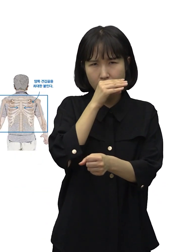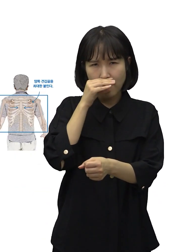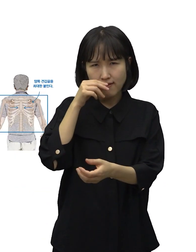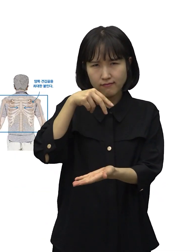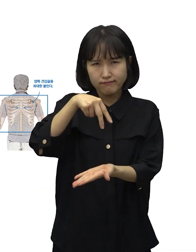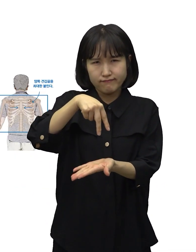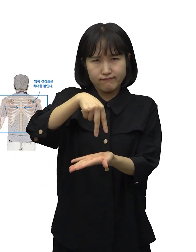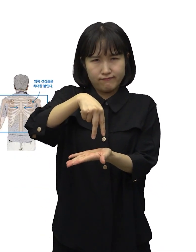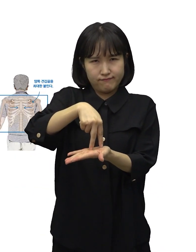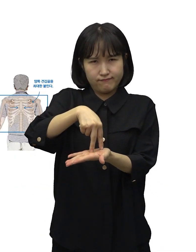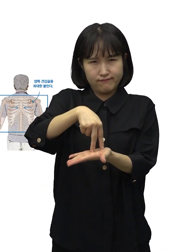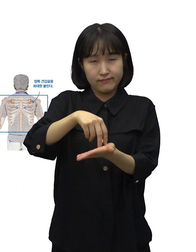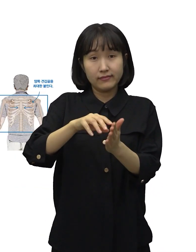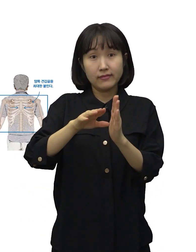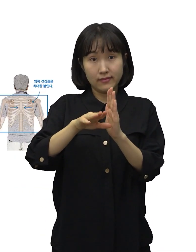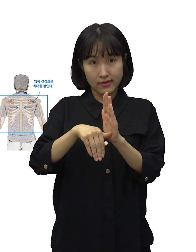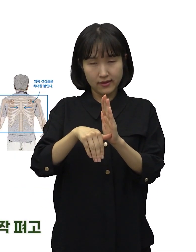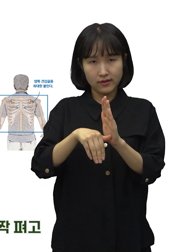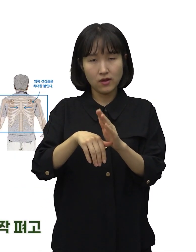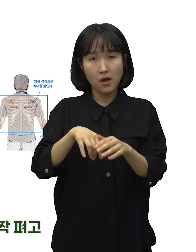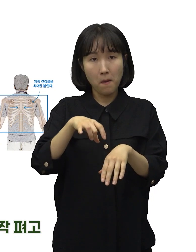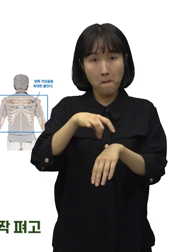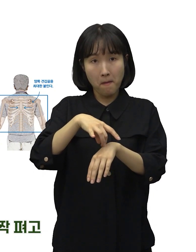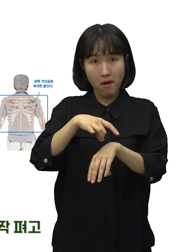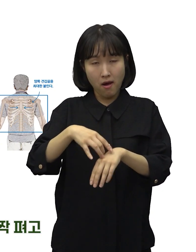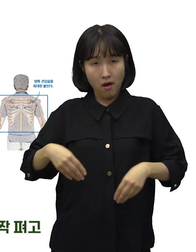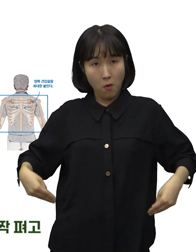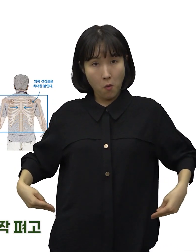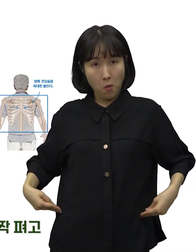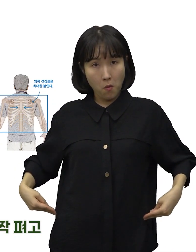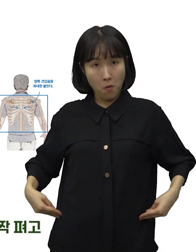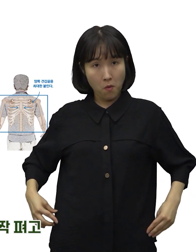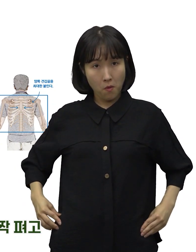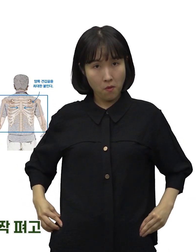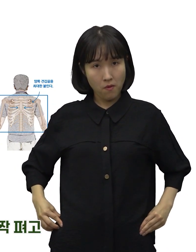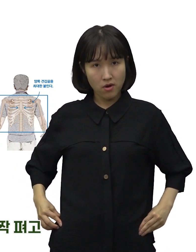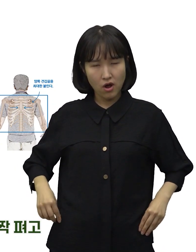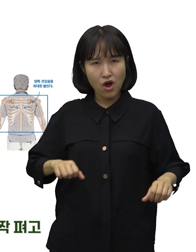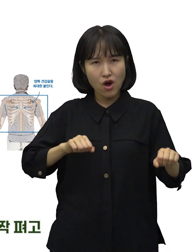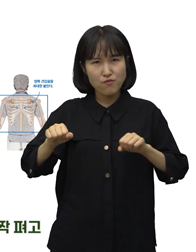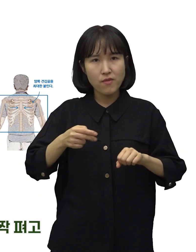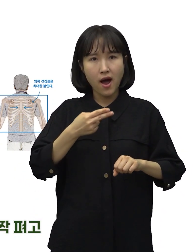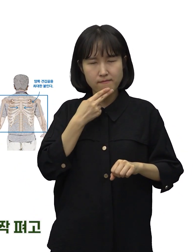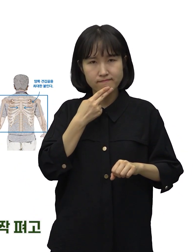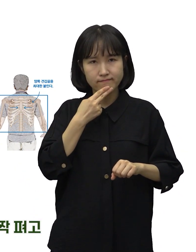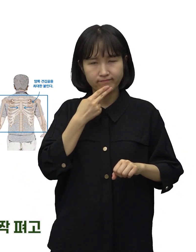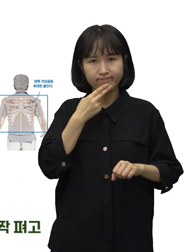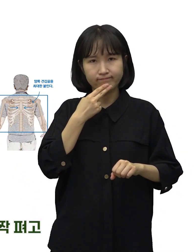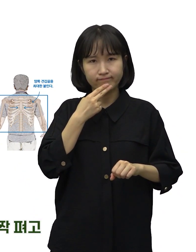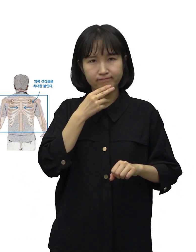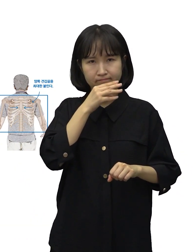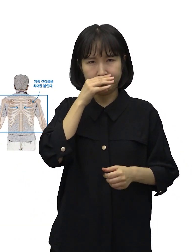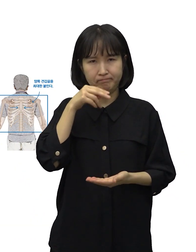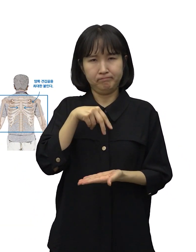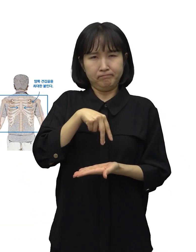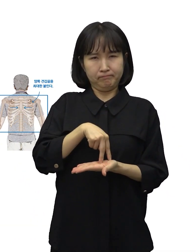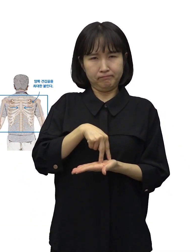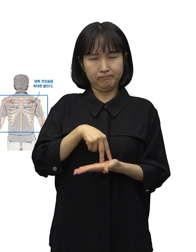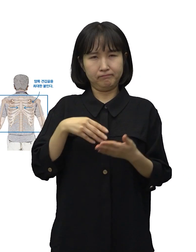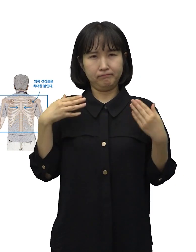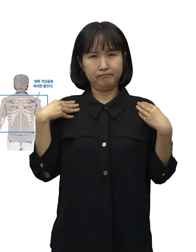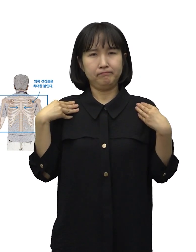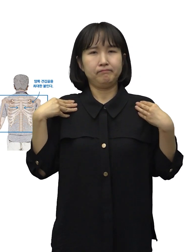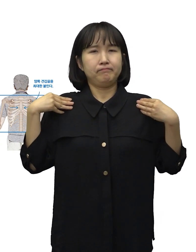허리를 튼튼하게 하는 서 있는 자세는 골반은 움직이지 않는 상태에서 가슴을 활짝 펴고 들어